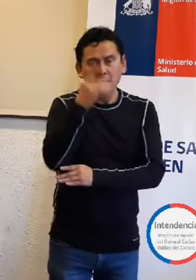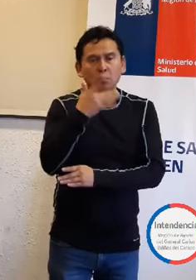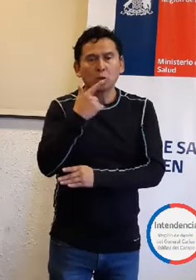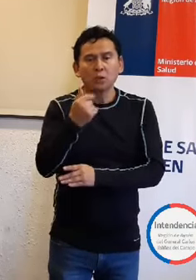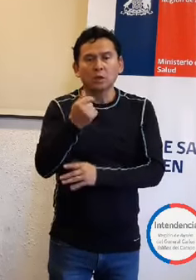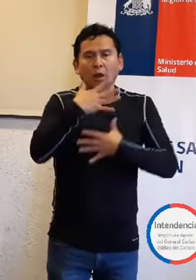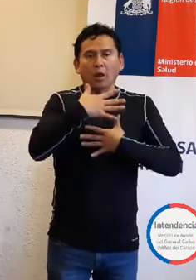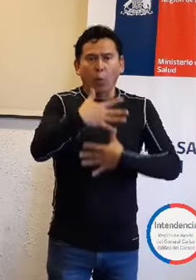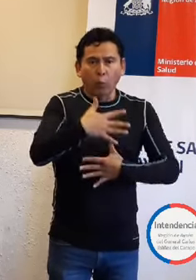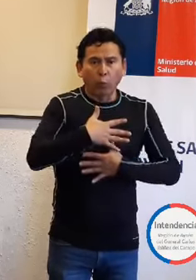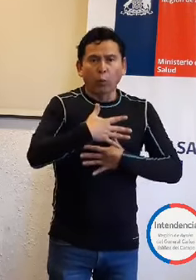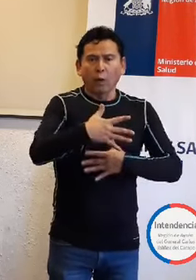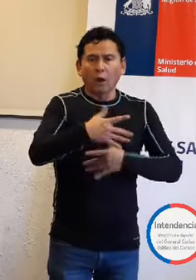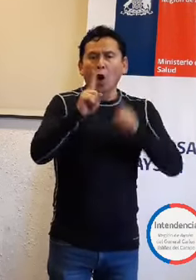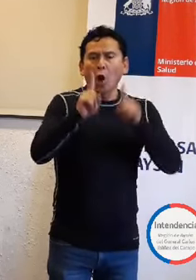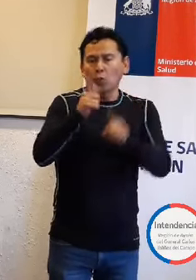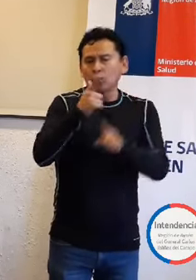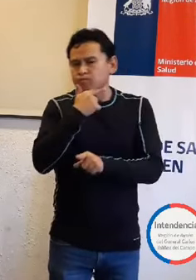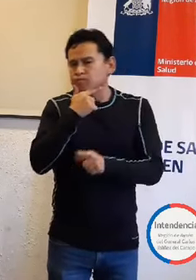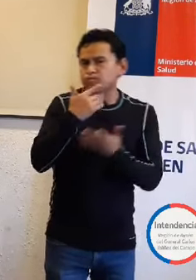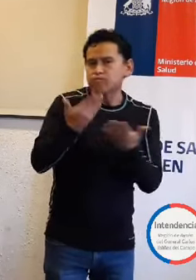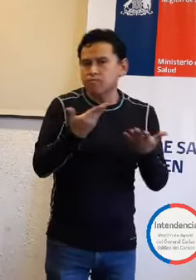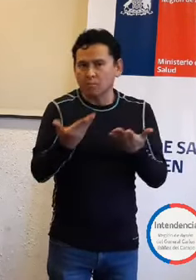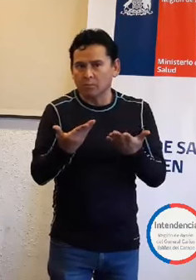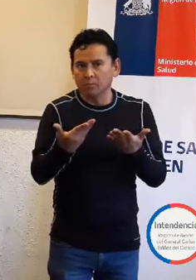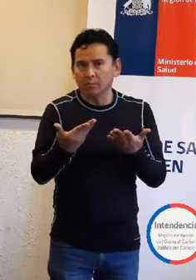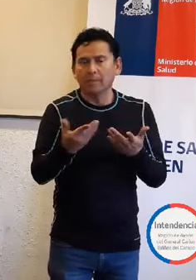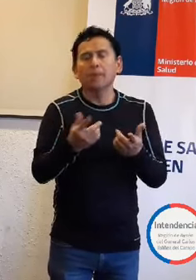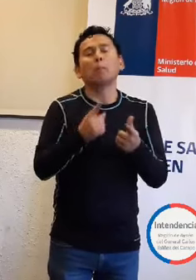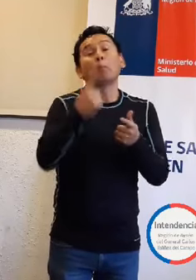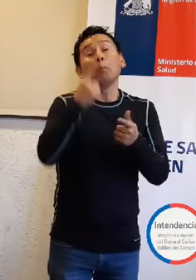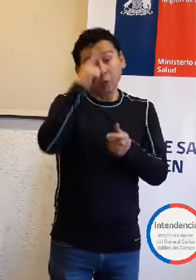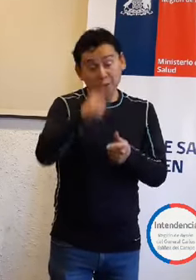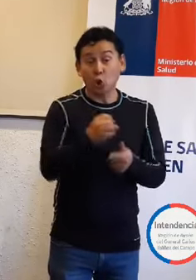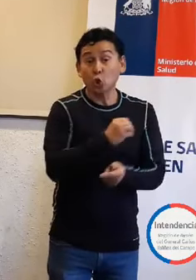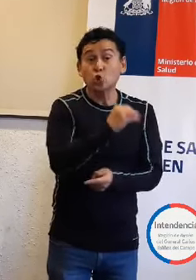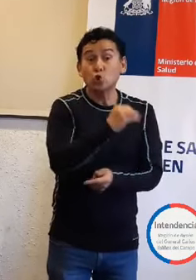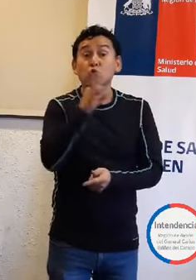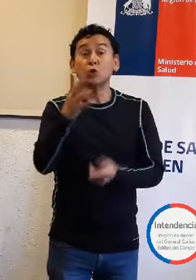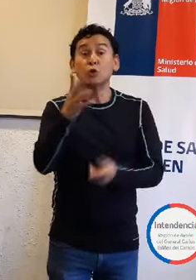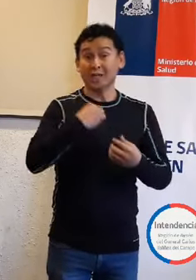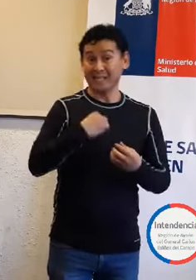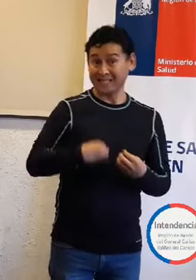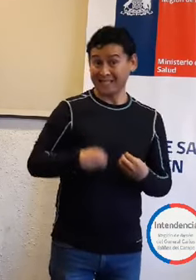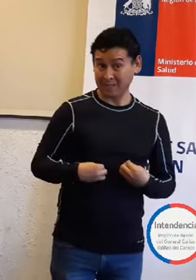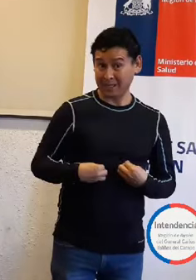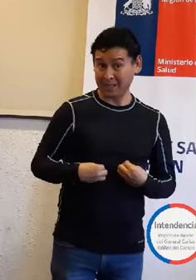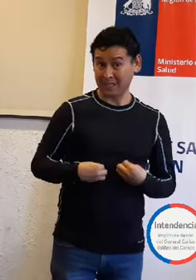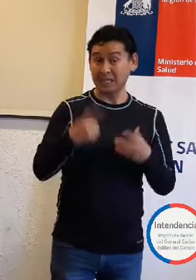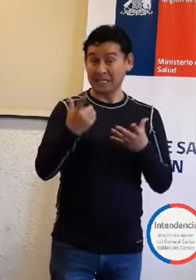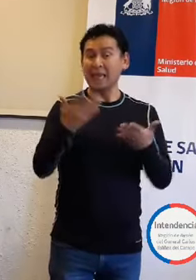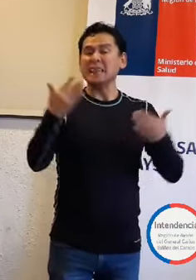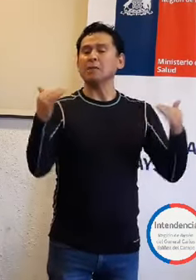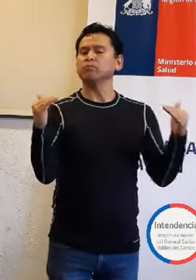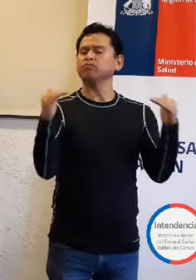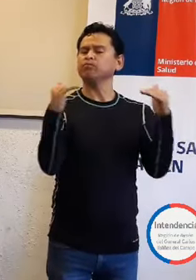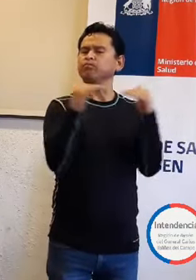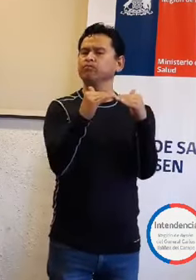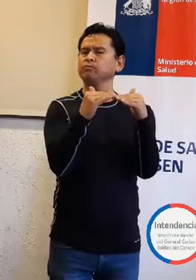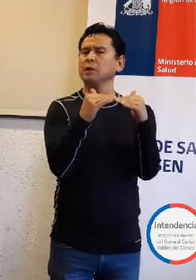respiratorios que puedan ser sospechosos para COVID-19. Por lo tanto el número de PCR tomadas se coincide directamente